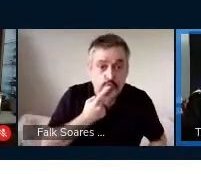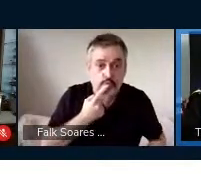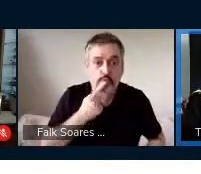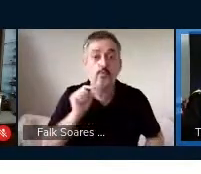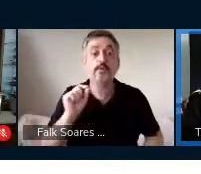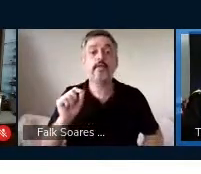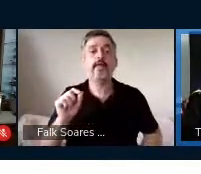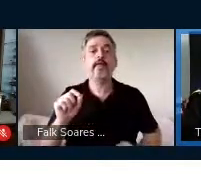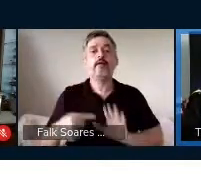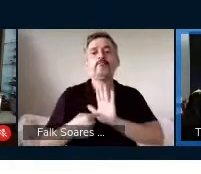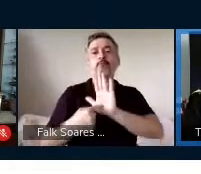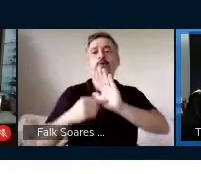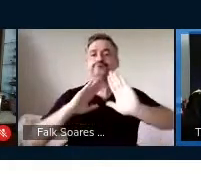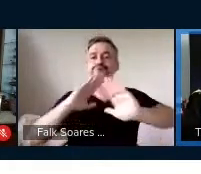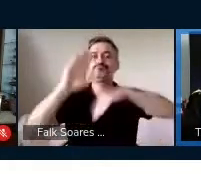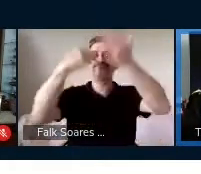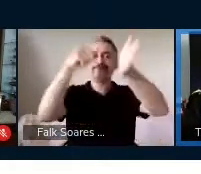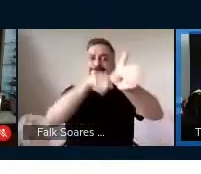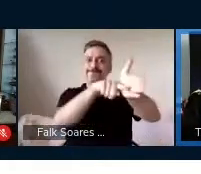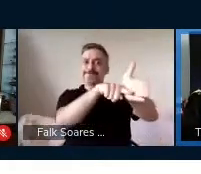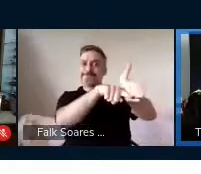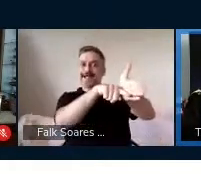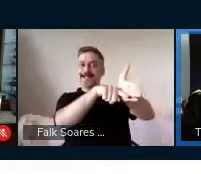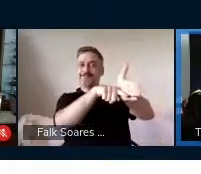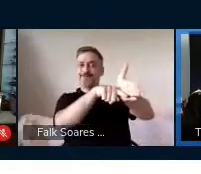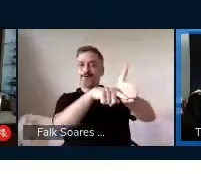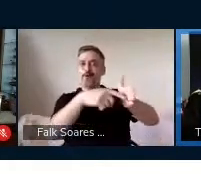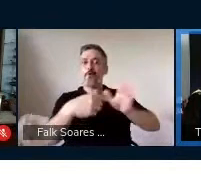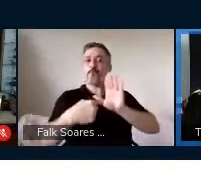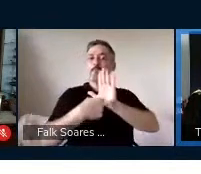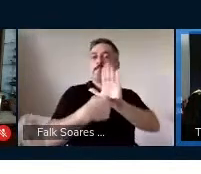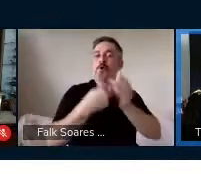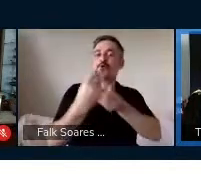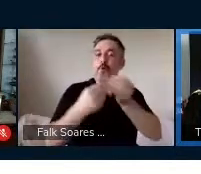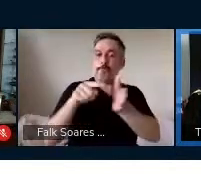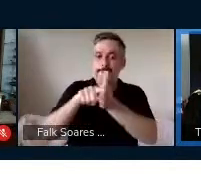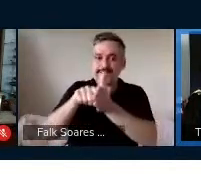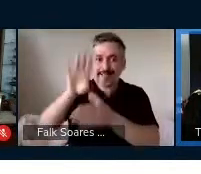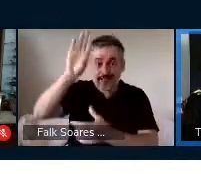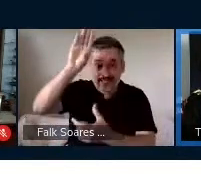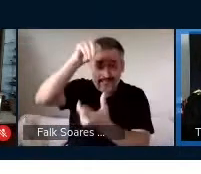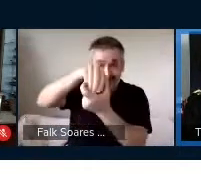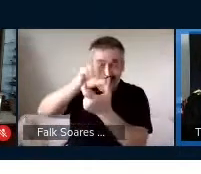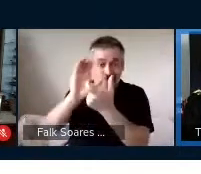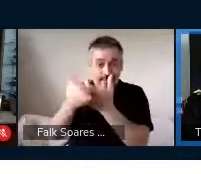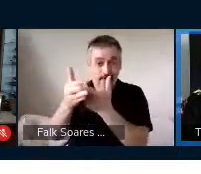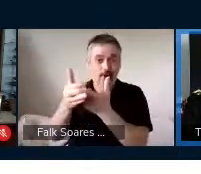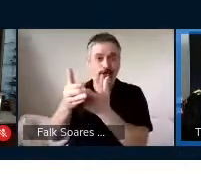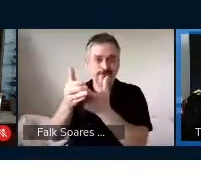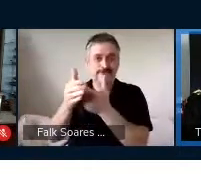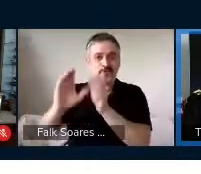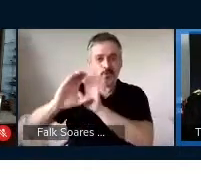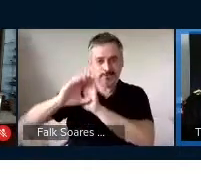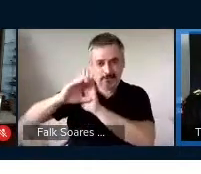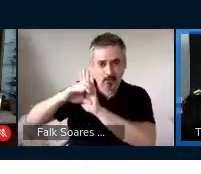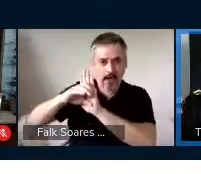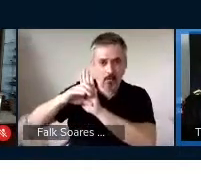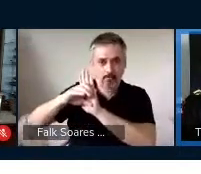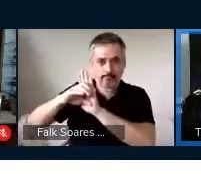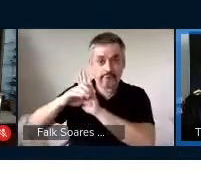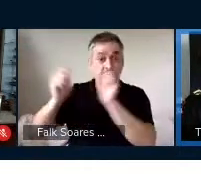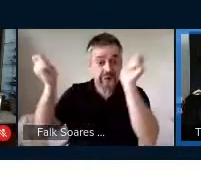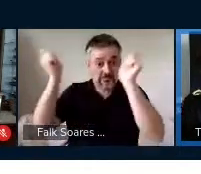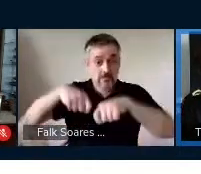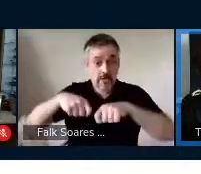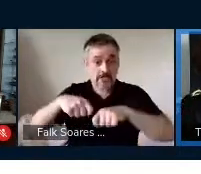da identidade do povo surdo. Além disso, aspiramos prosseguir com as investigações do nosso postulado, formulado